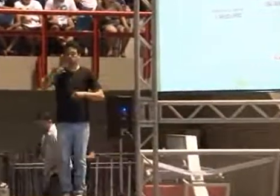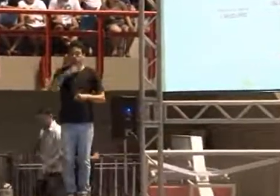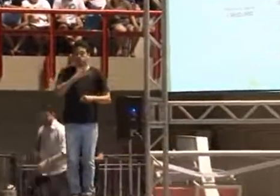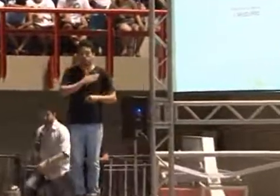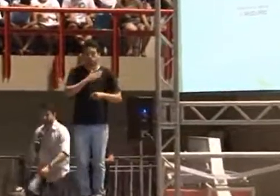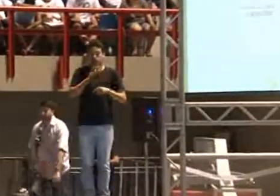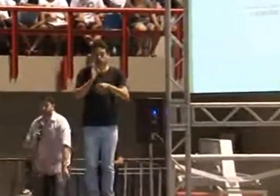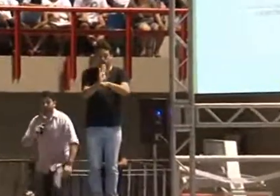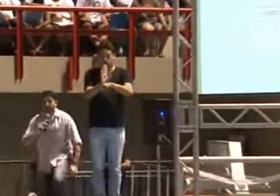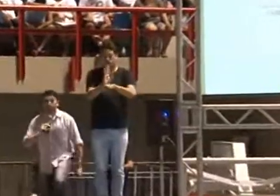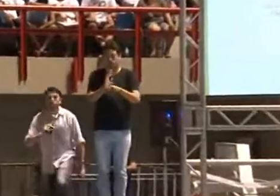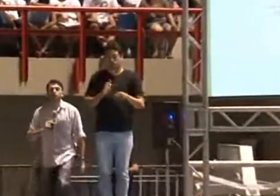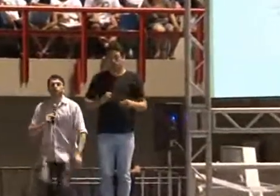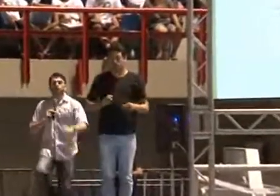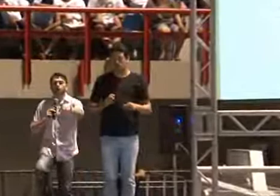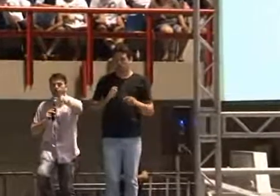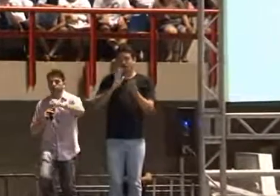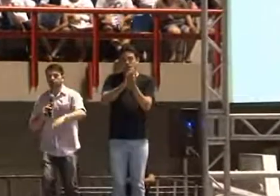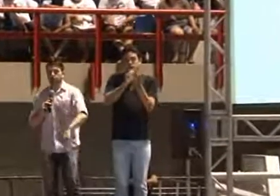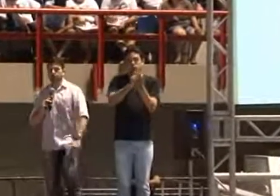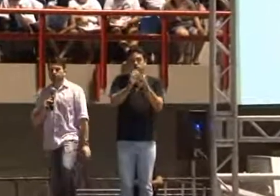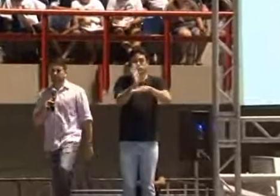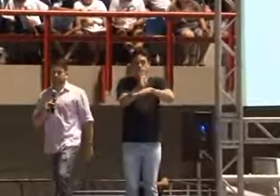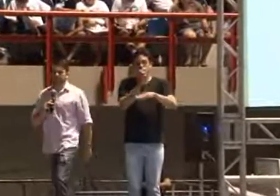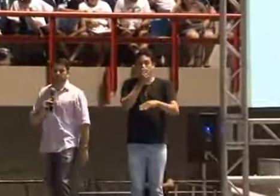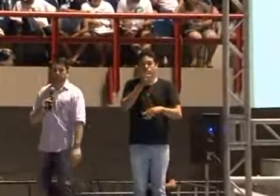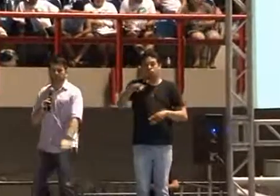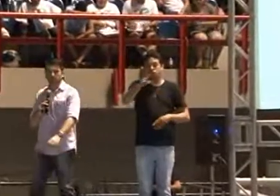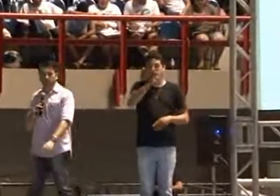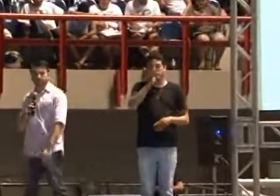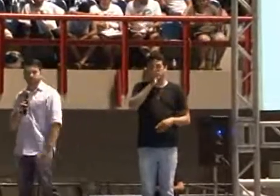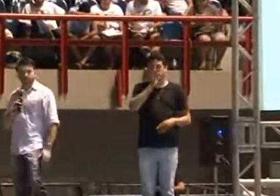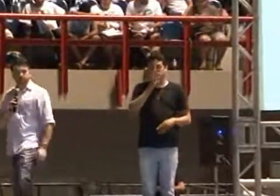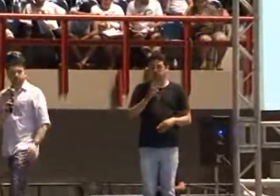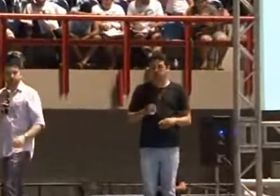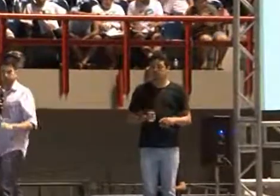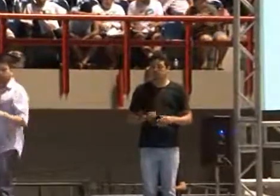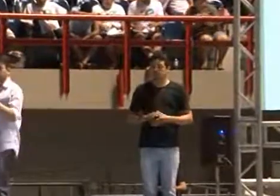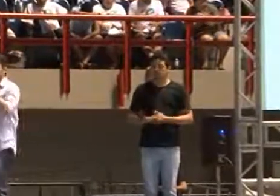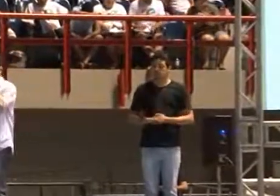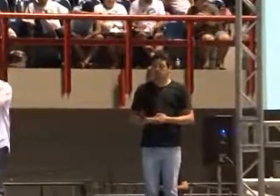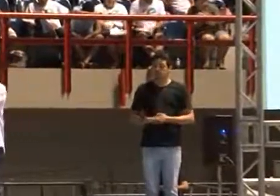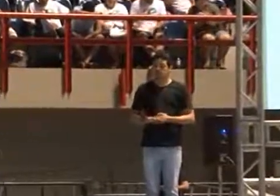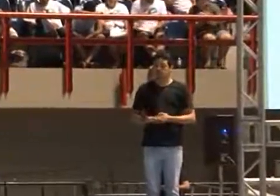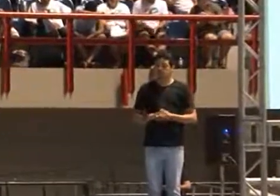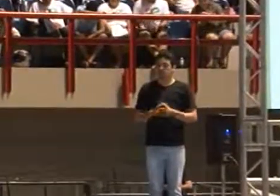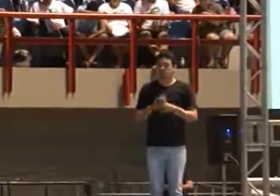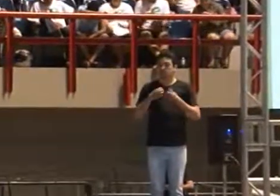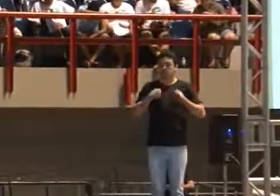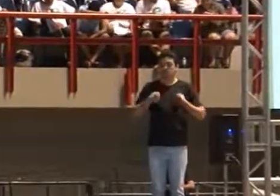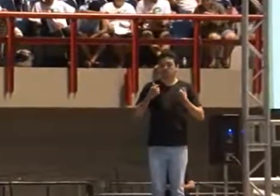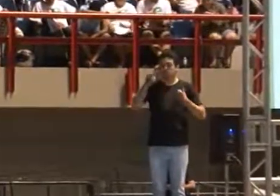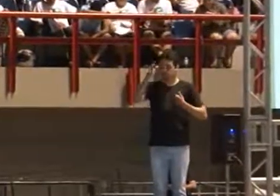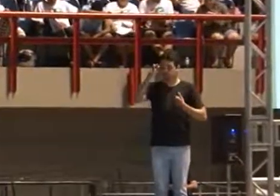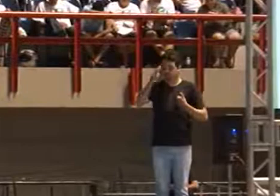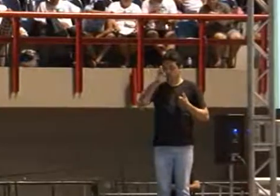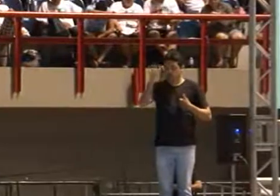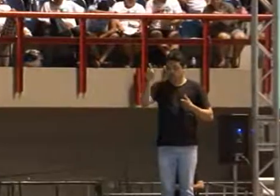filme? Anota um filme bom, eu vou dizer para vocês aí. Anota aí um filme bom. É Superman não, é outro filme.